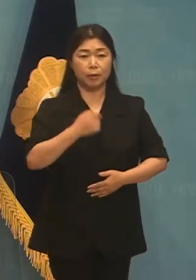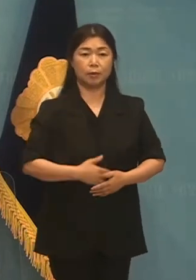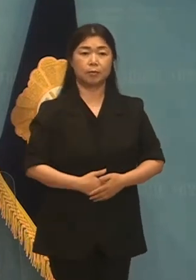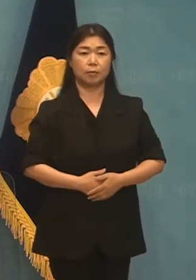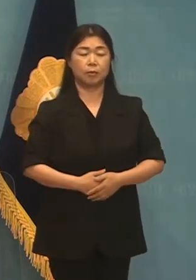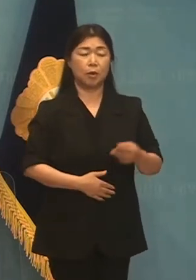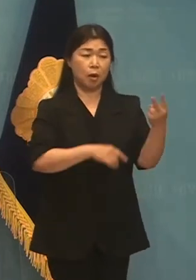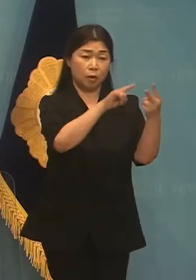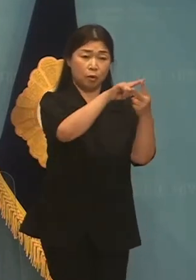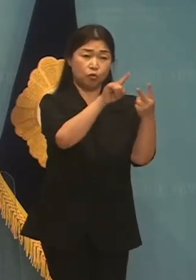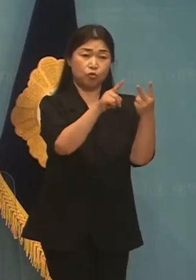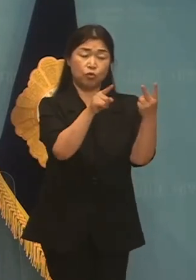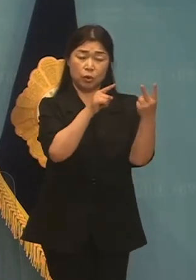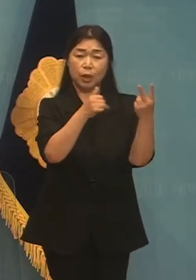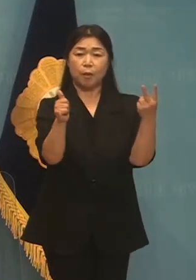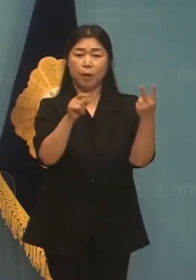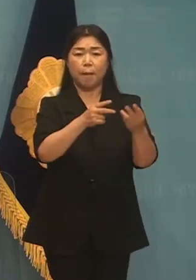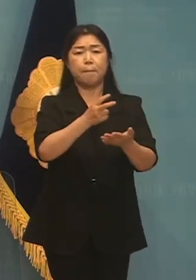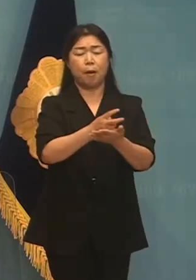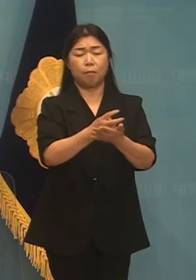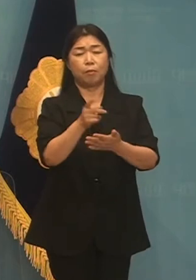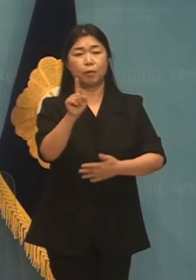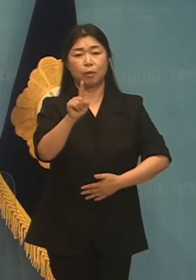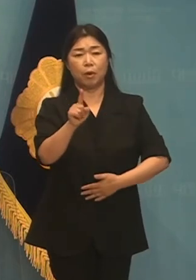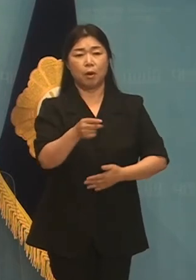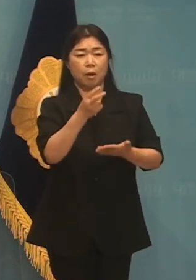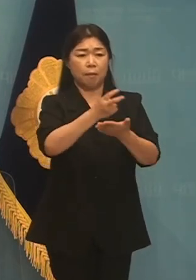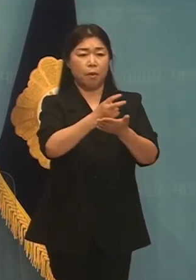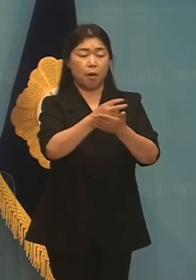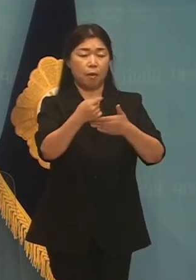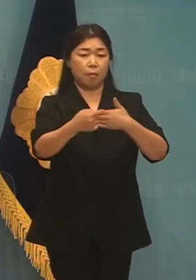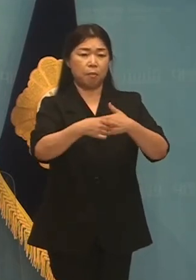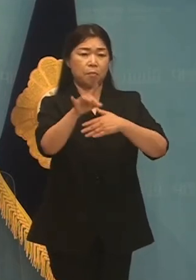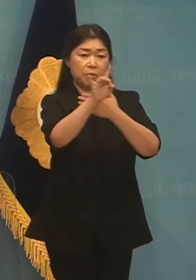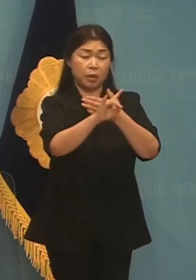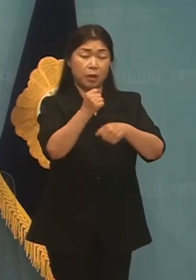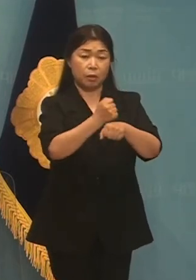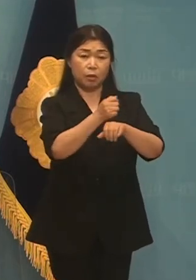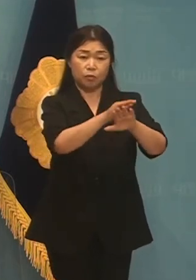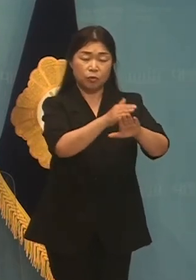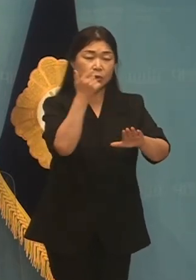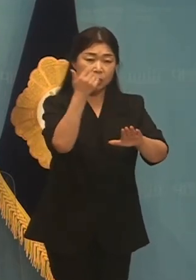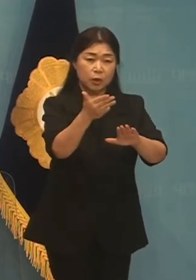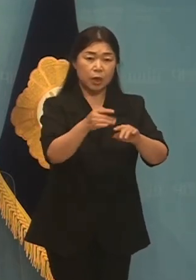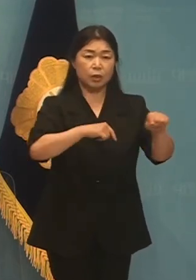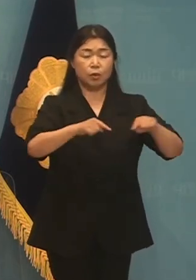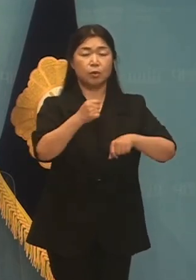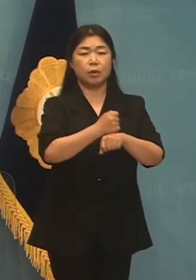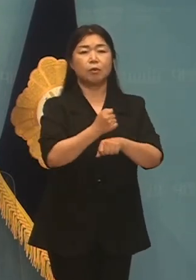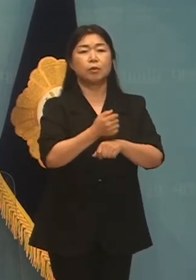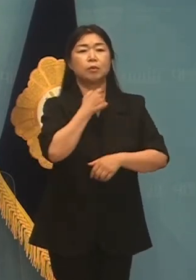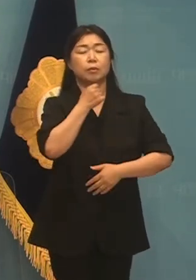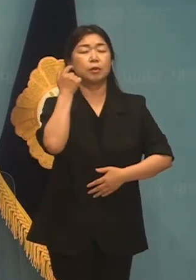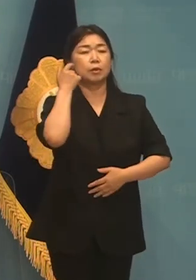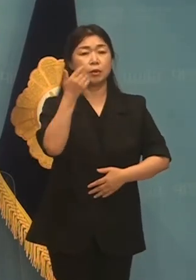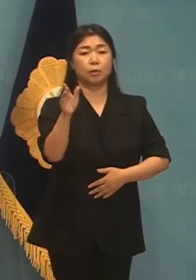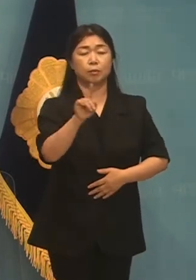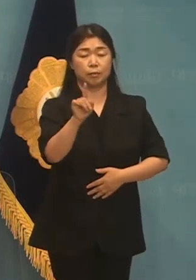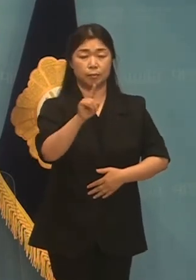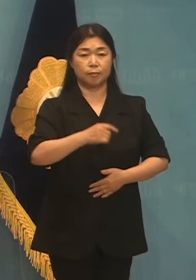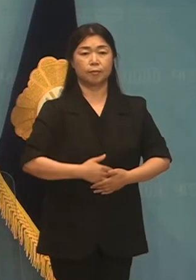두 분의 법치는 법을 앞세워 정치하겠다는 것인지 되묻고 싶습니다.